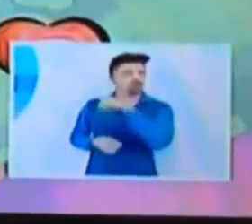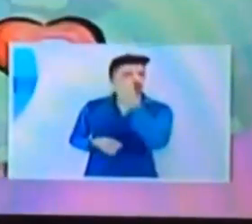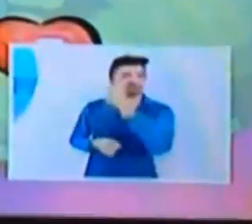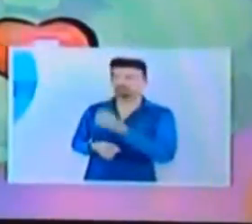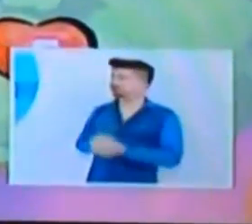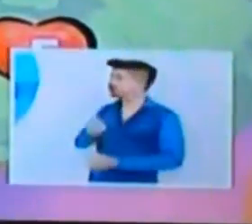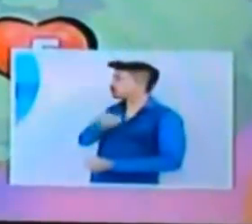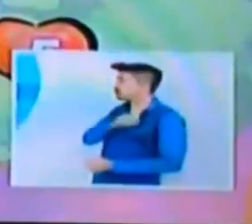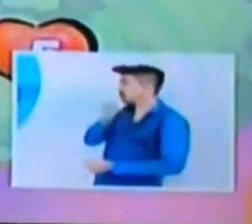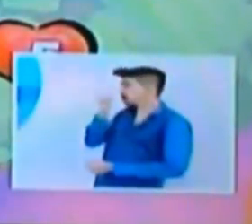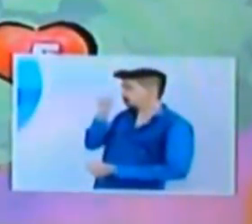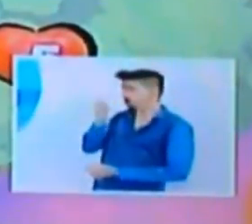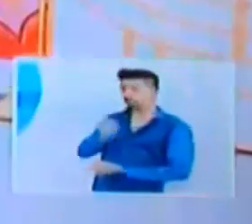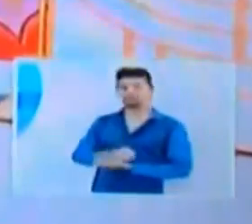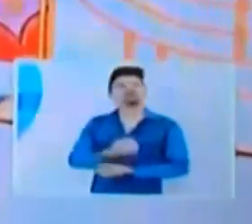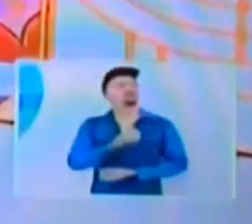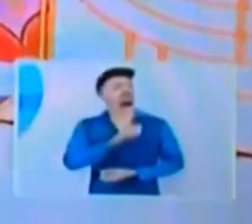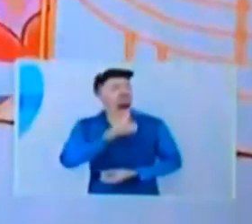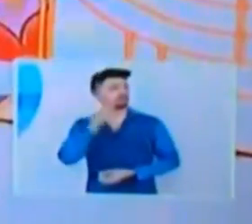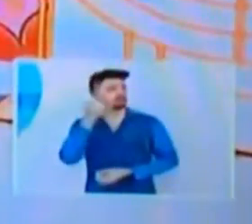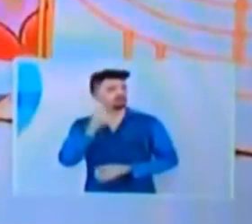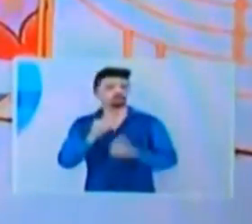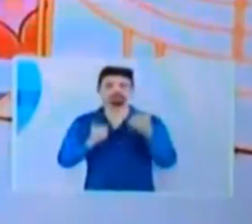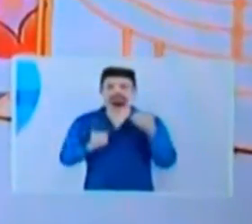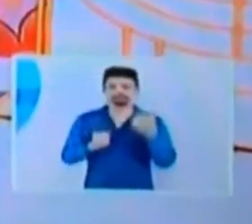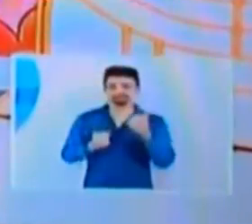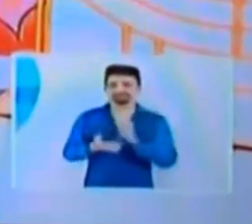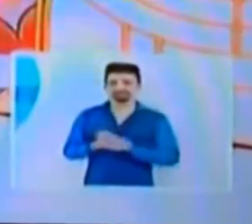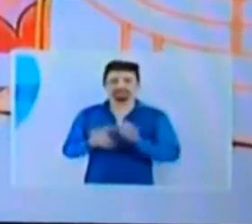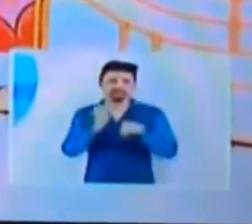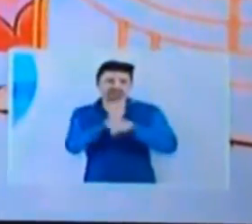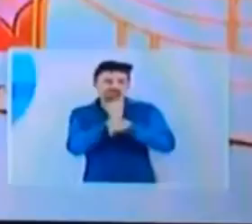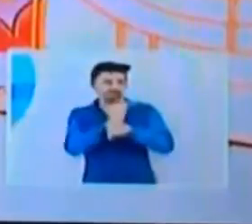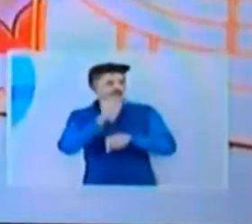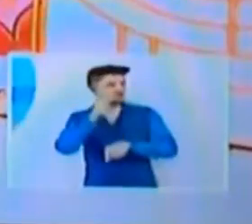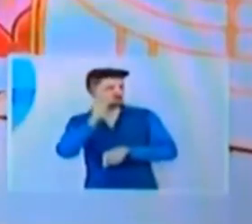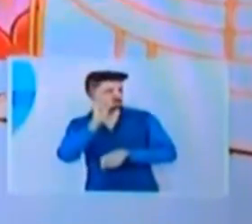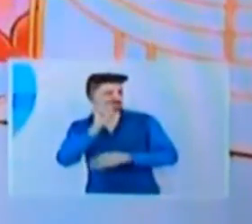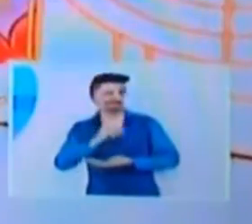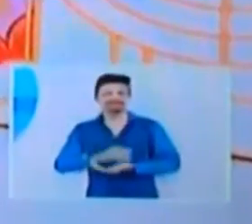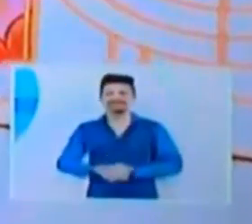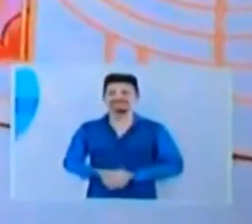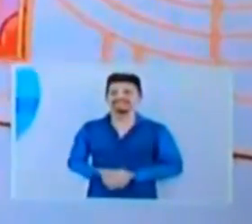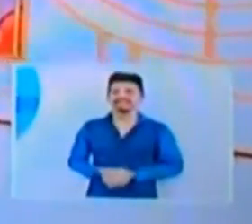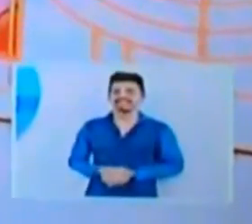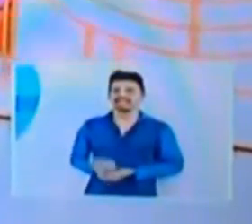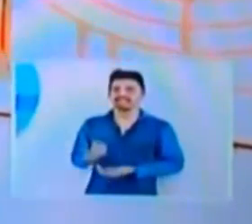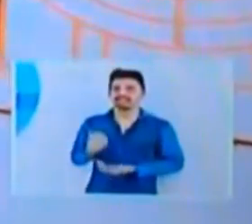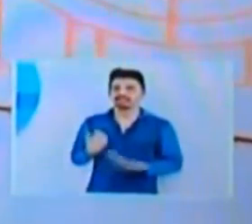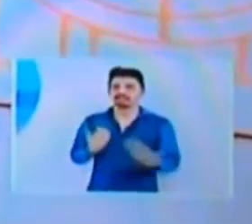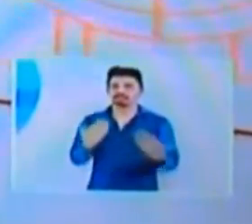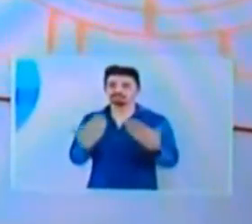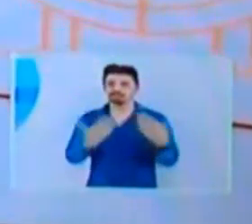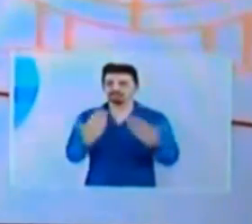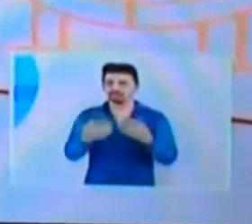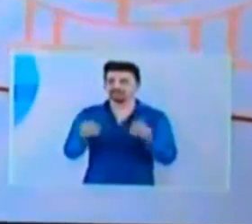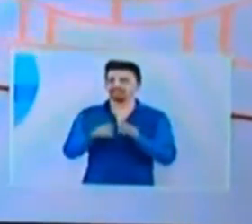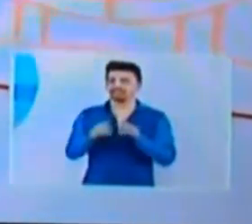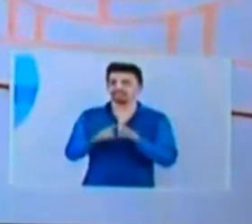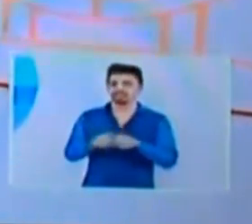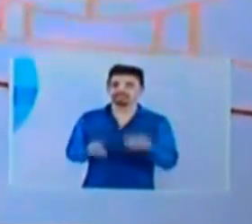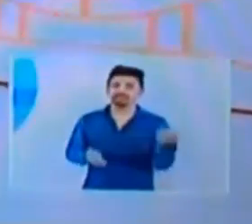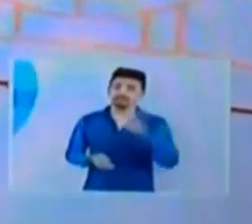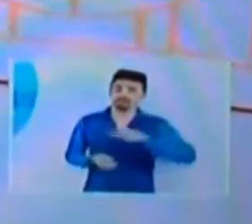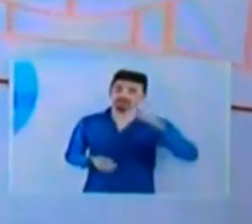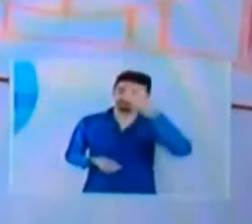Número 8. Número 8. Muito bem. Então você espera só um pouquinho, Kaique. Porque eu vou conversar com mais alguém que vai